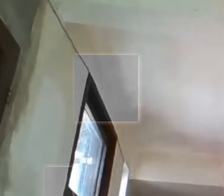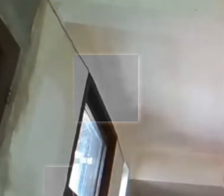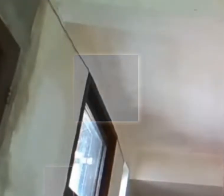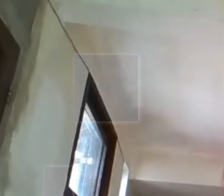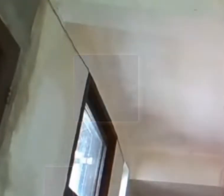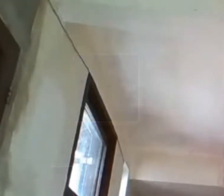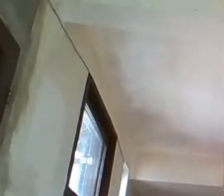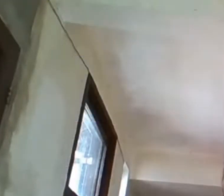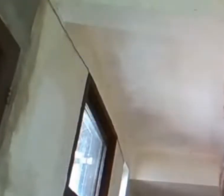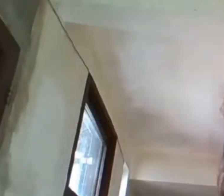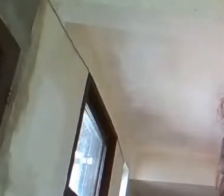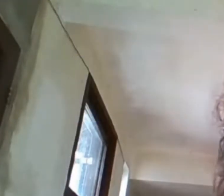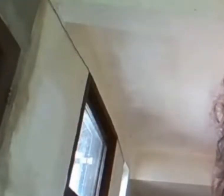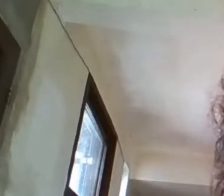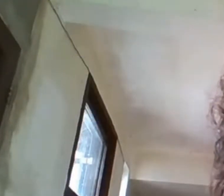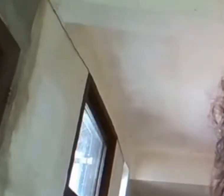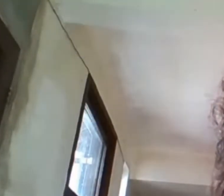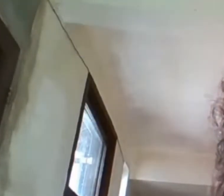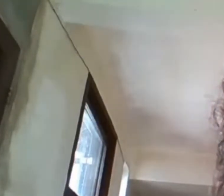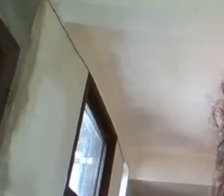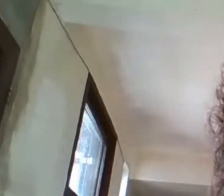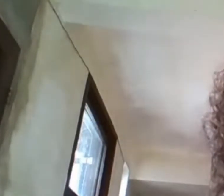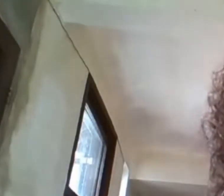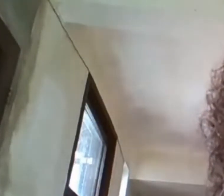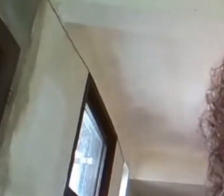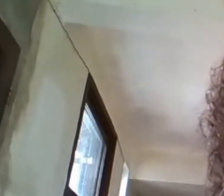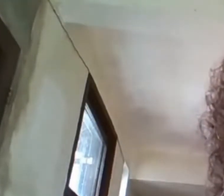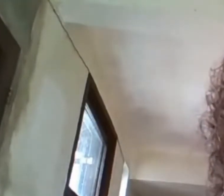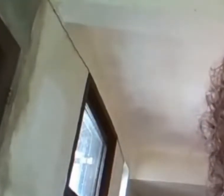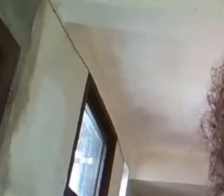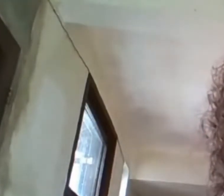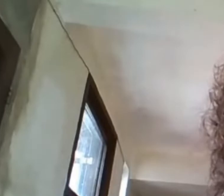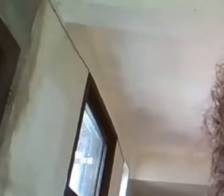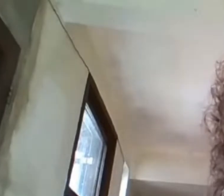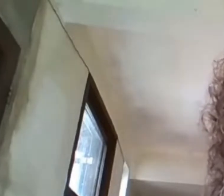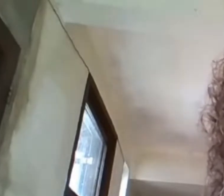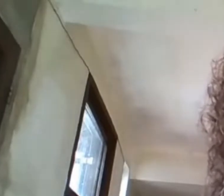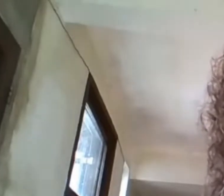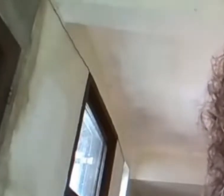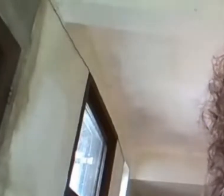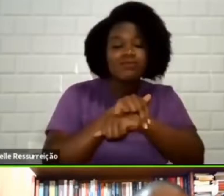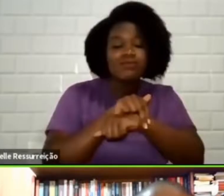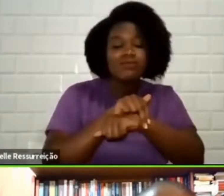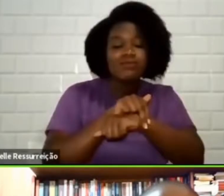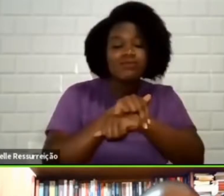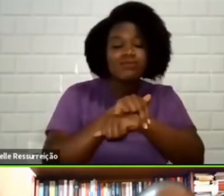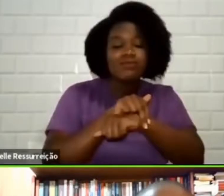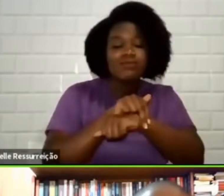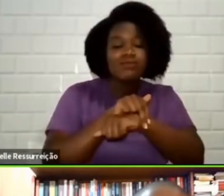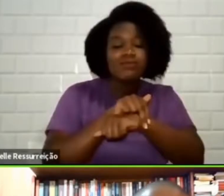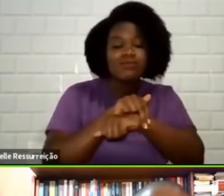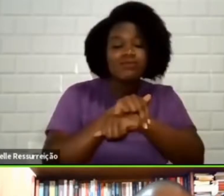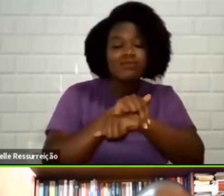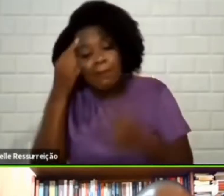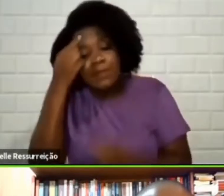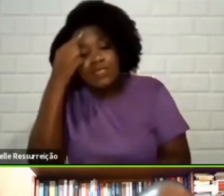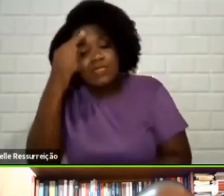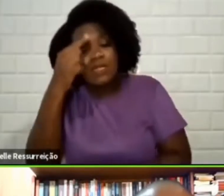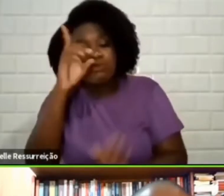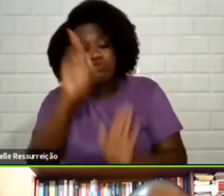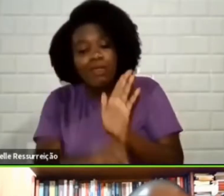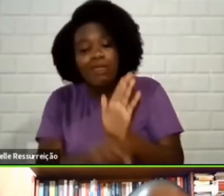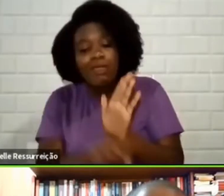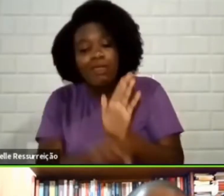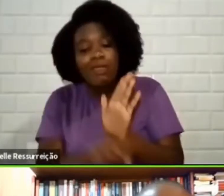até a hora que ela sai. A gente pensa, repensa os rituais de vínculo e aprendizagem. Não existe possibilidade de pensar economia,